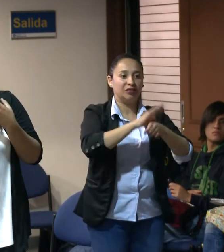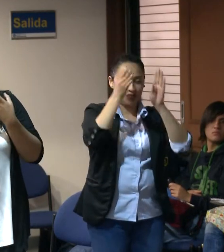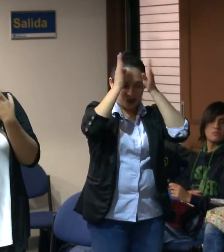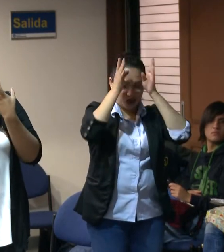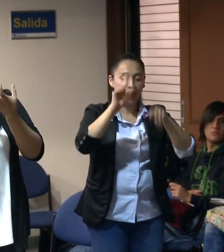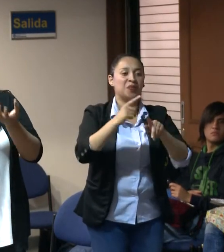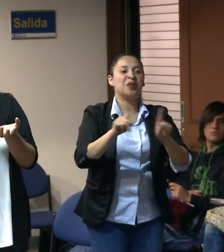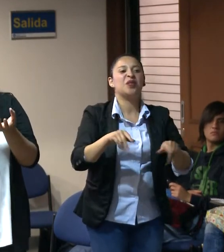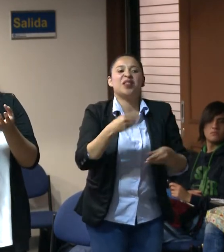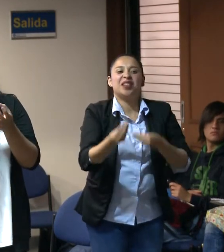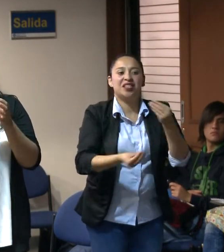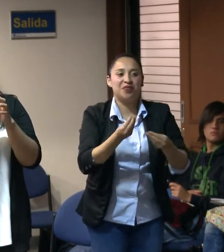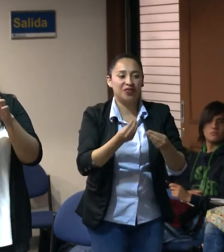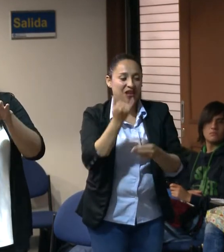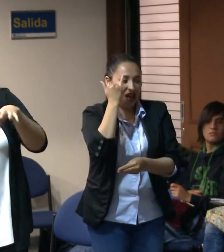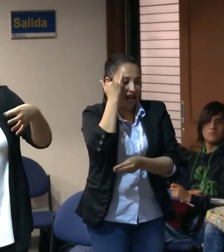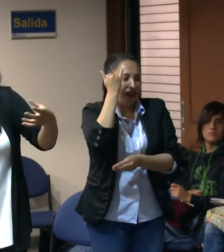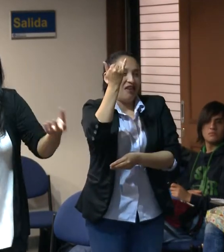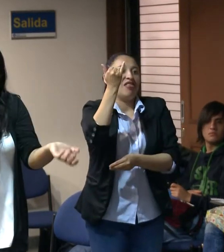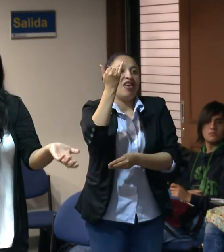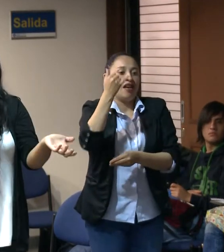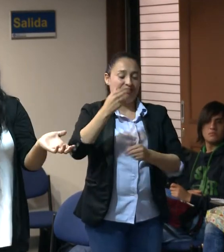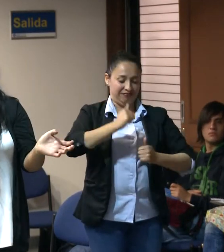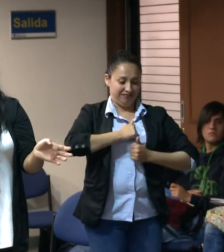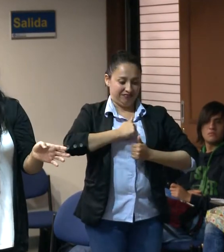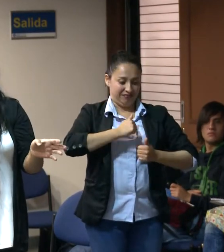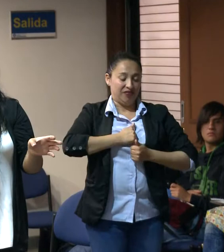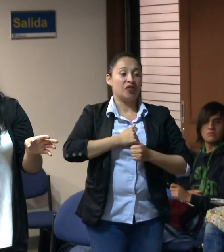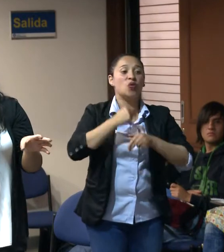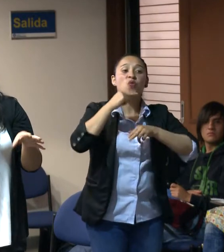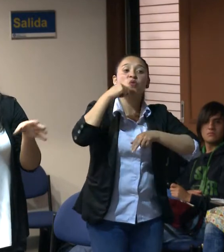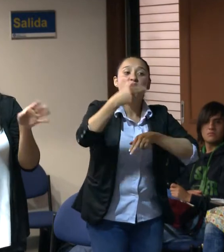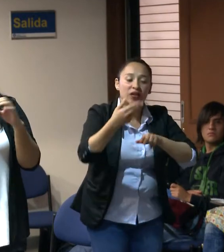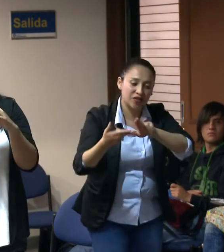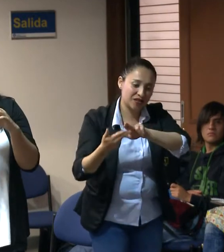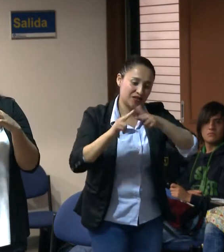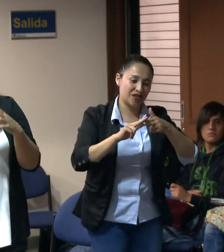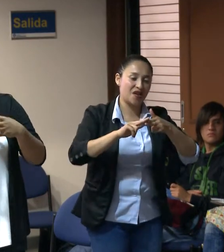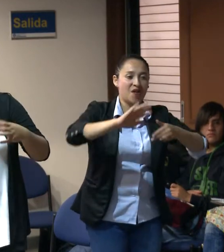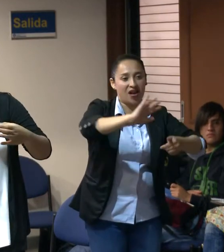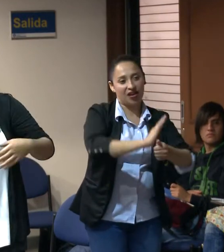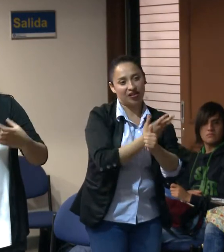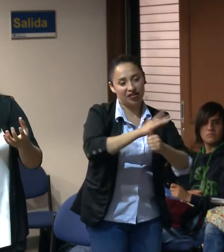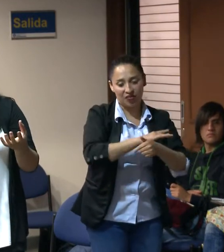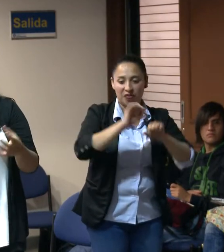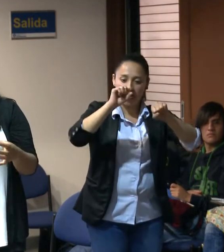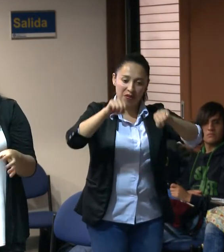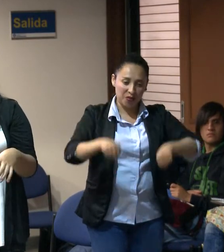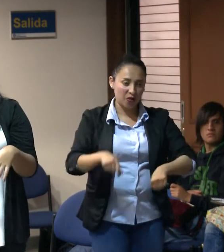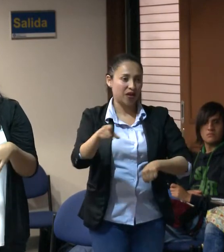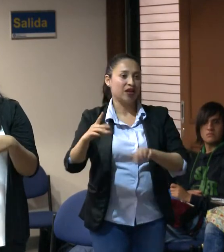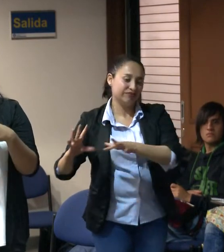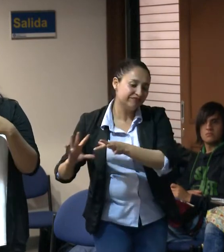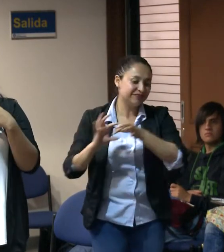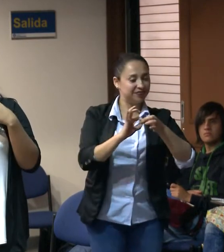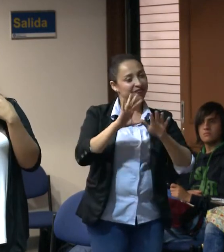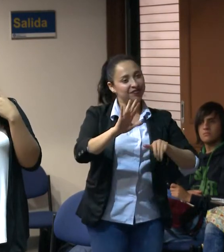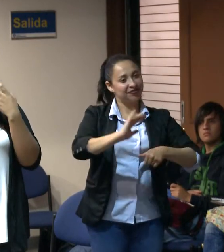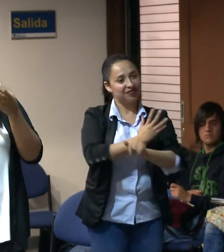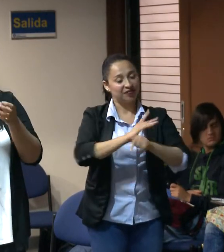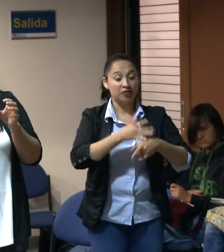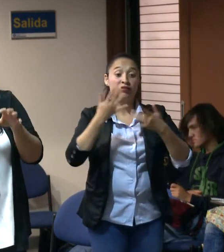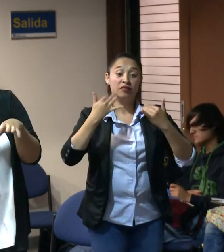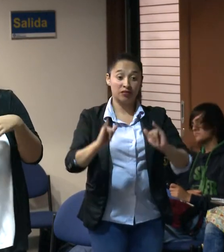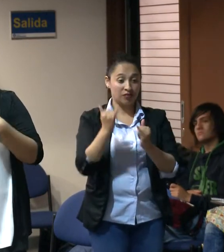nos inventamos como un cuento que se relacione con la canción. Y ahí sí, para poder articular la canción, ya los que sí